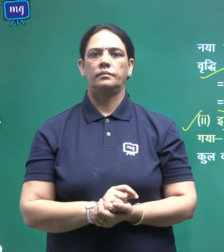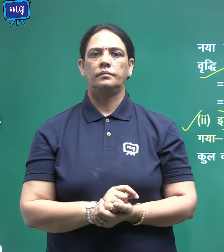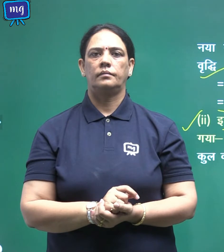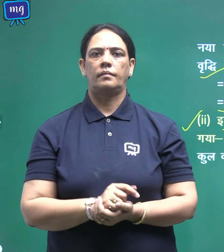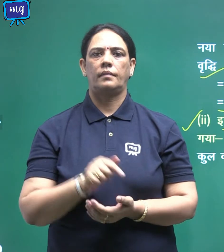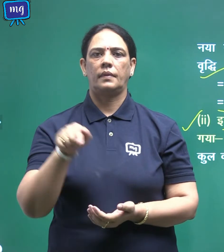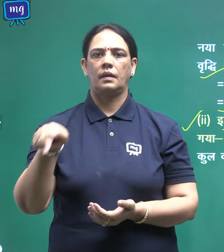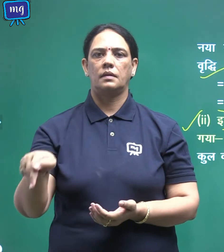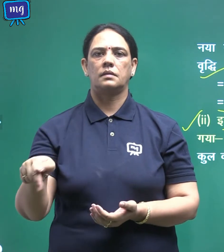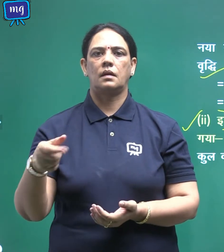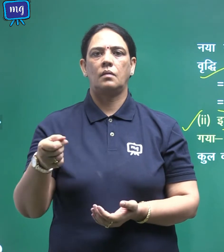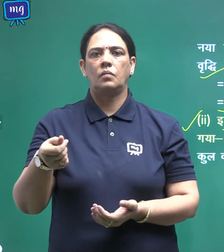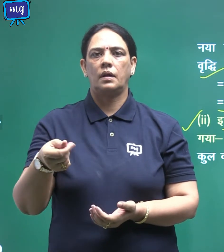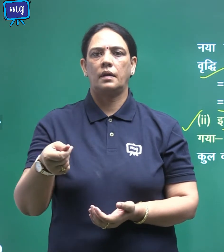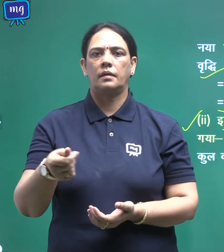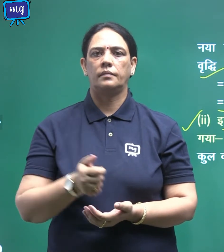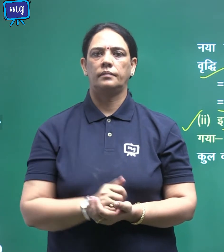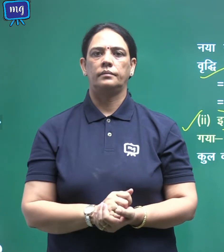इसका मूल्य